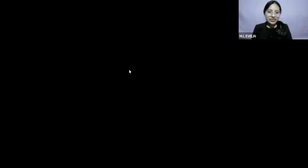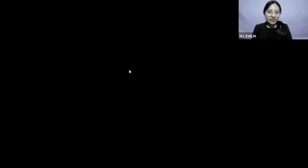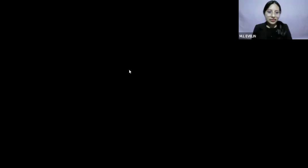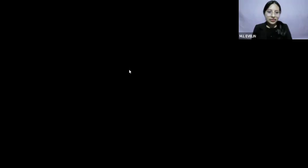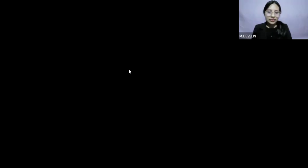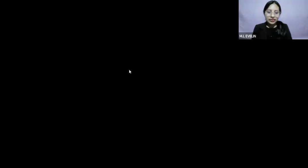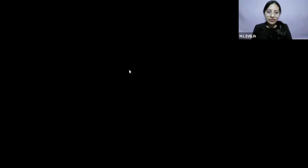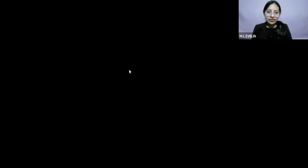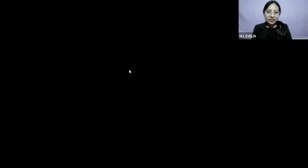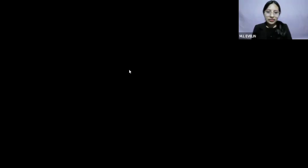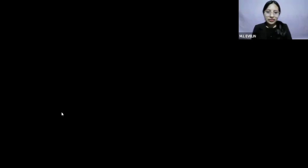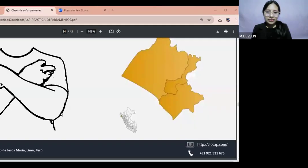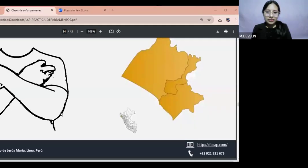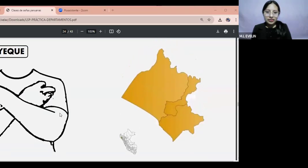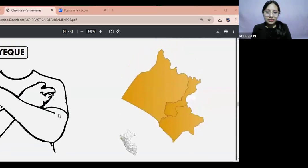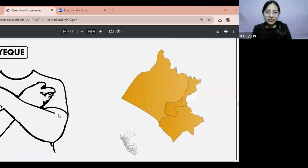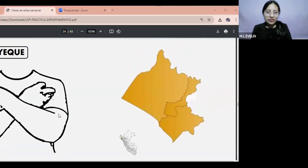capital de Trujillo